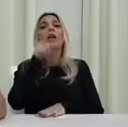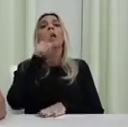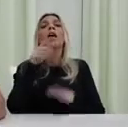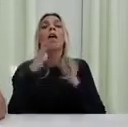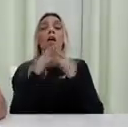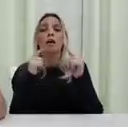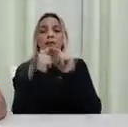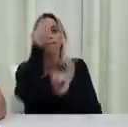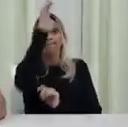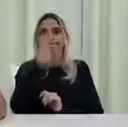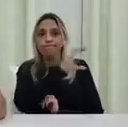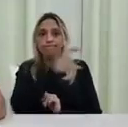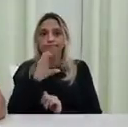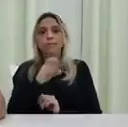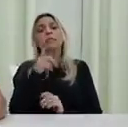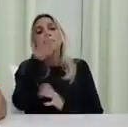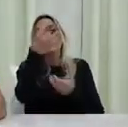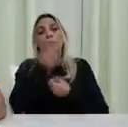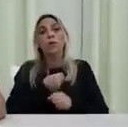né? Recebeu 3